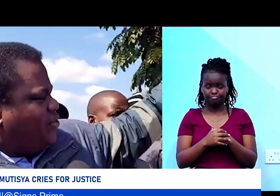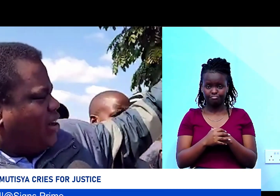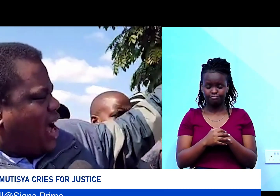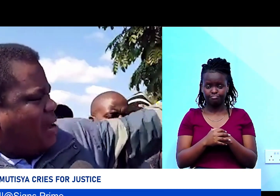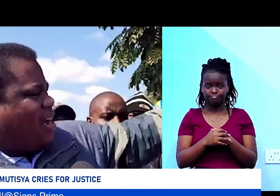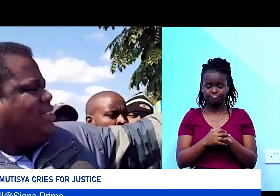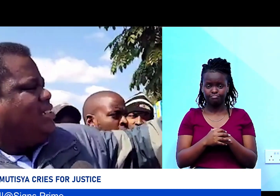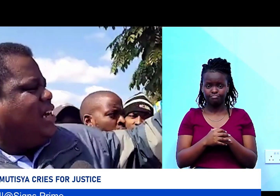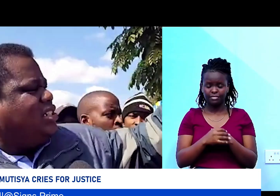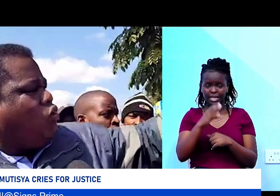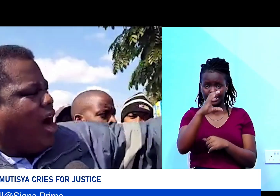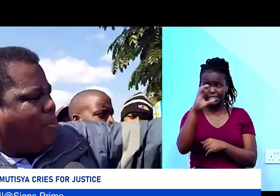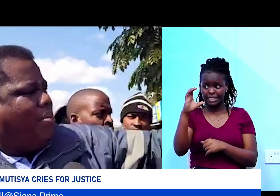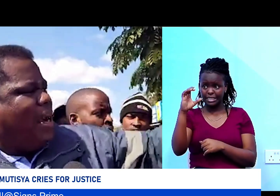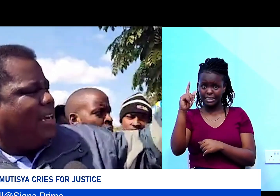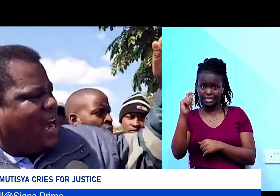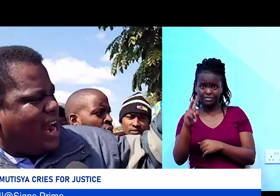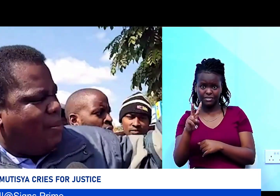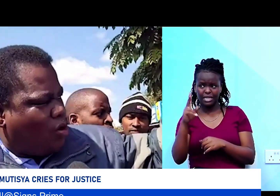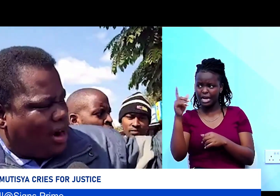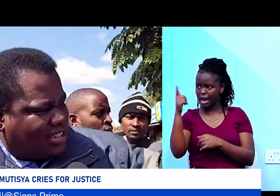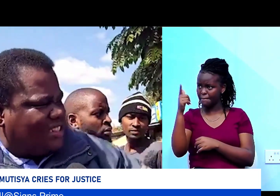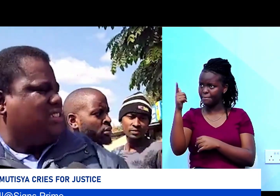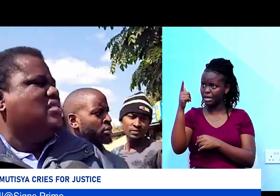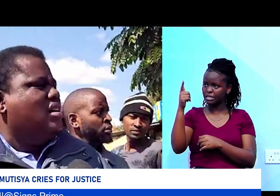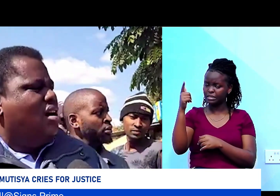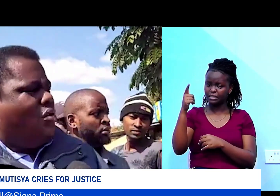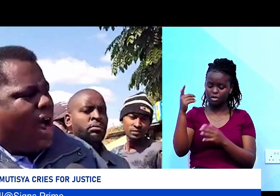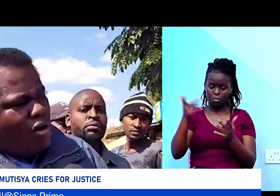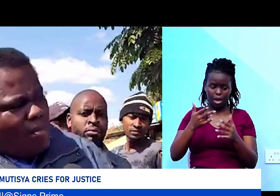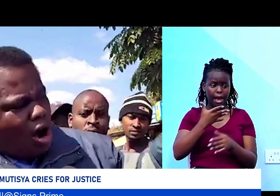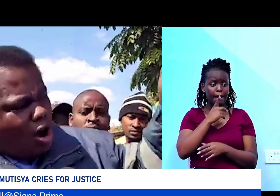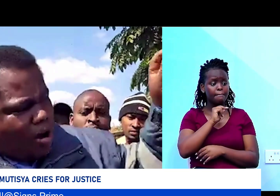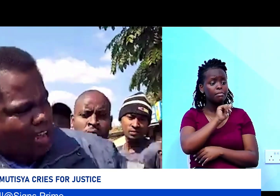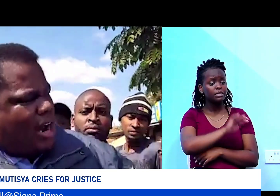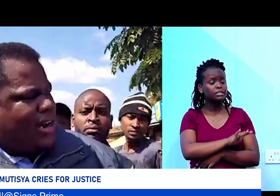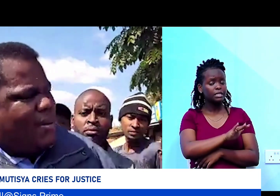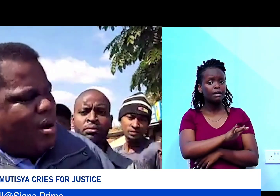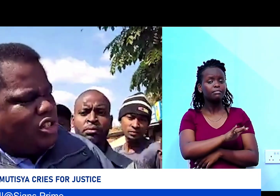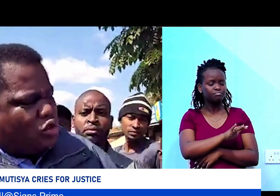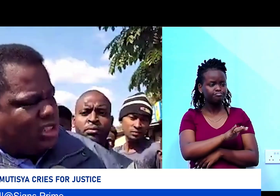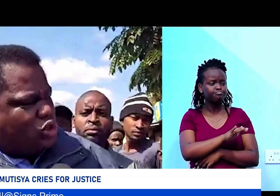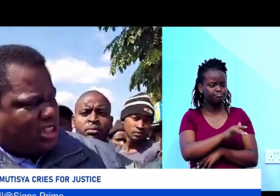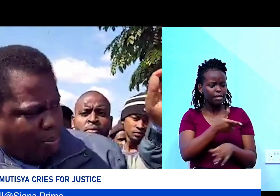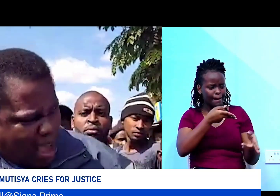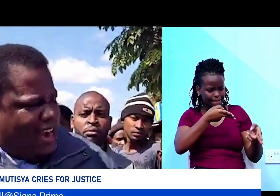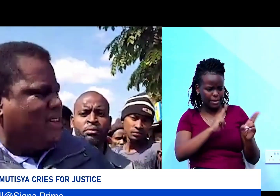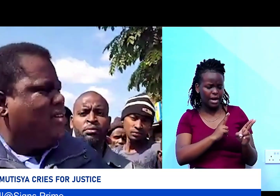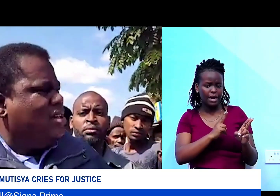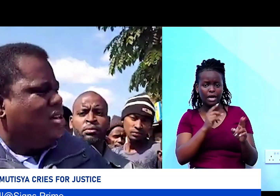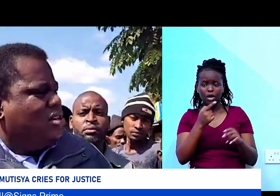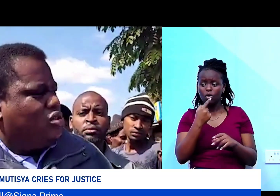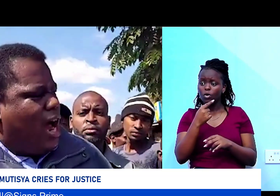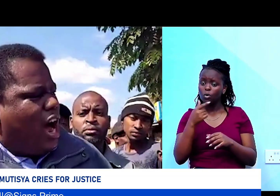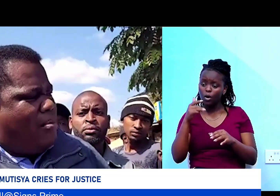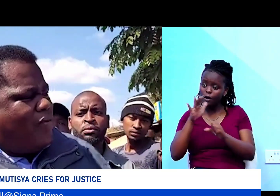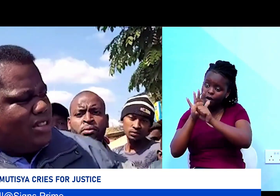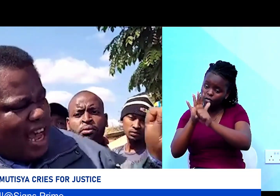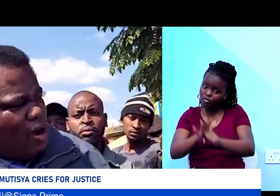CCTV cameras zile ziko hapa mahali kijana alipigwa risasi. Wale ambao wako nazo hata kama wameshurutishwa wasipeane, tunaomba vitengo